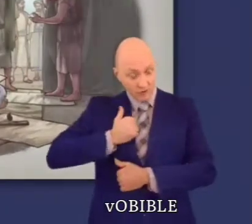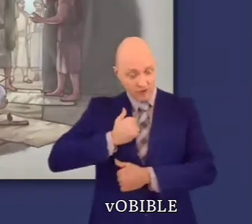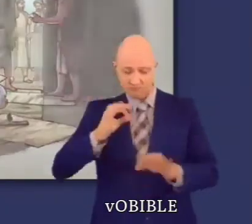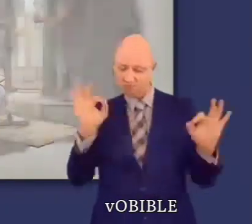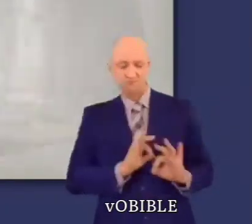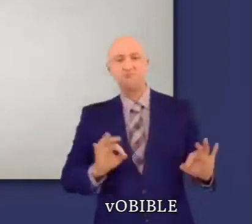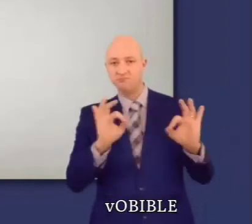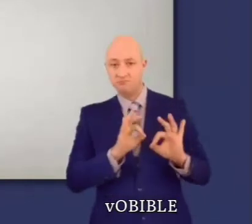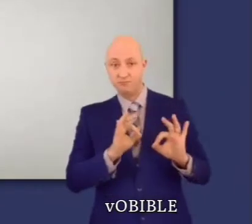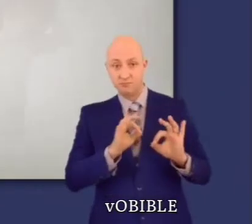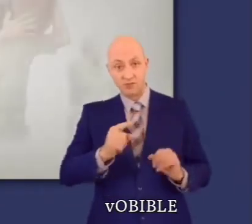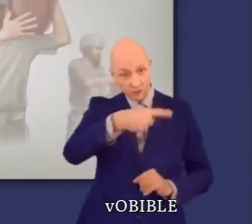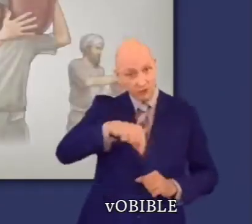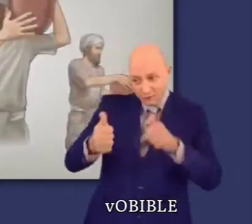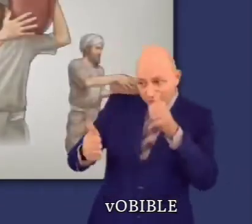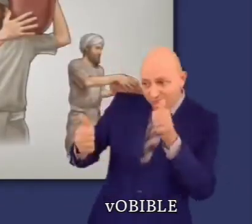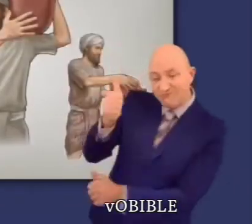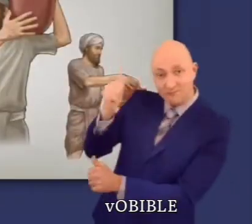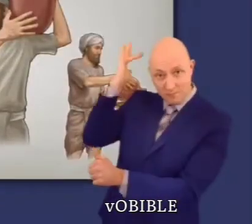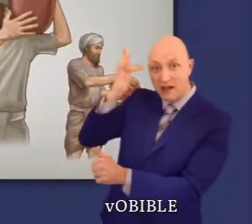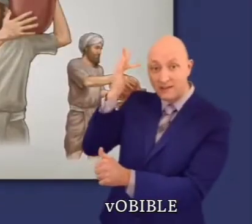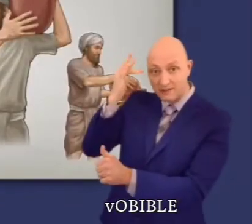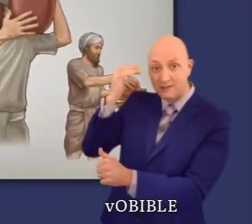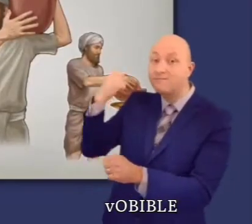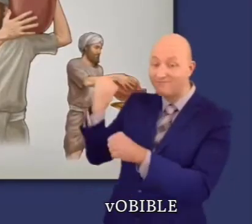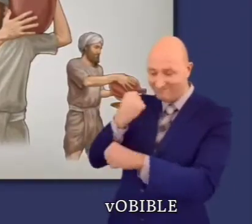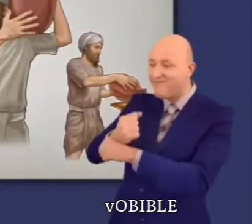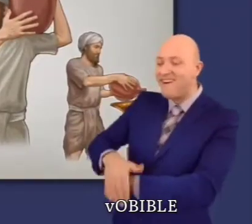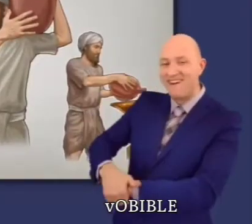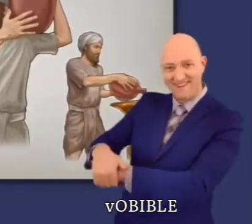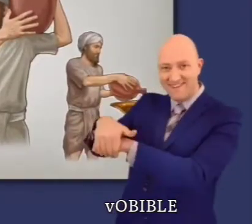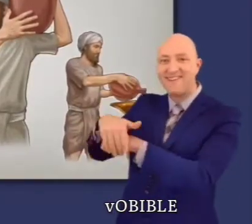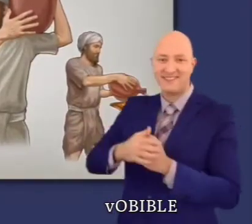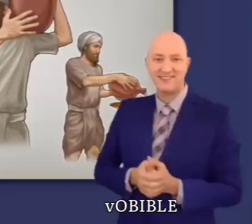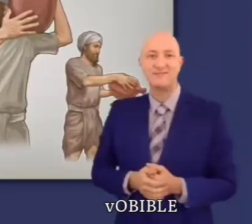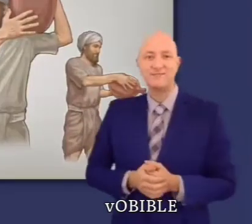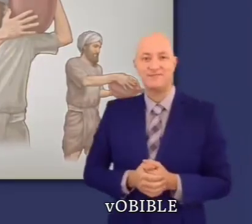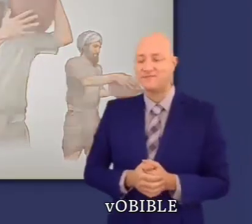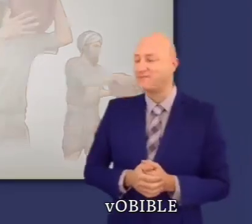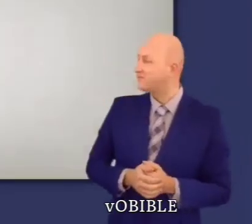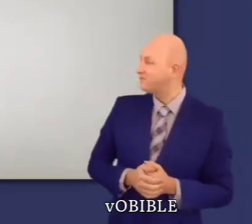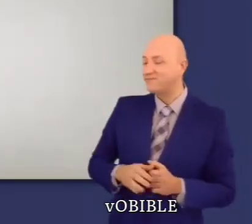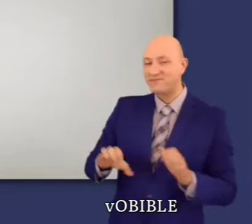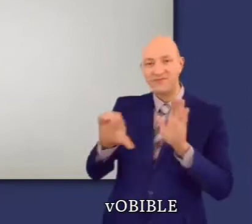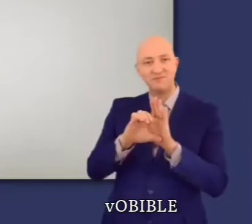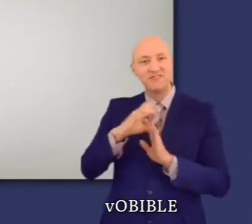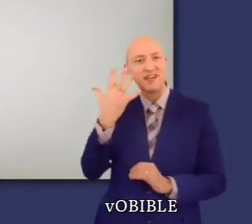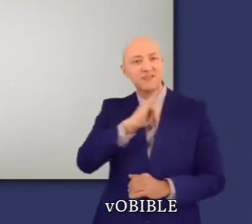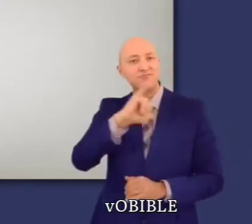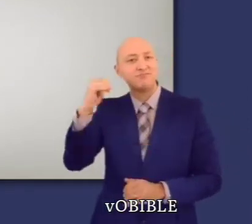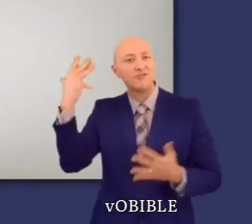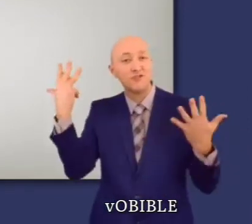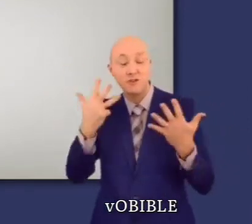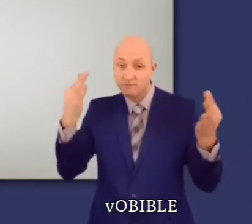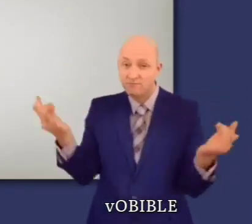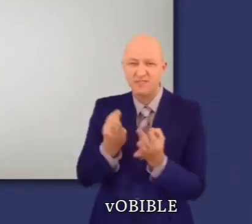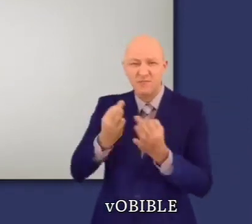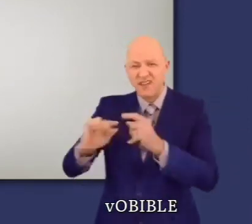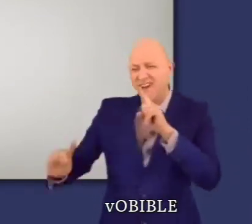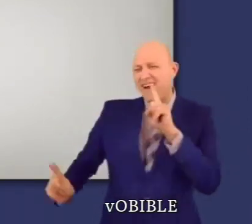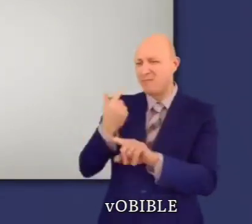Le livre des Nombres contient 36 chapitres. Dans les chapitres 1 à 4, les Israélites de sexe masculin de 20 ans et